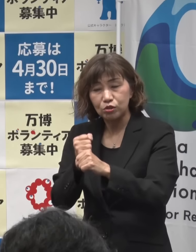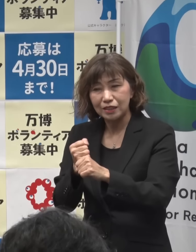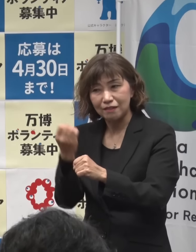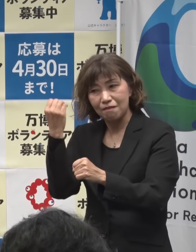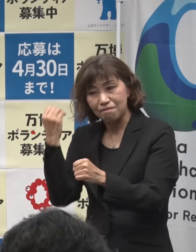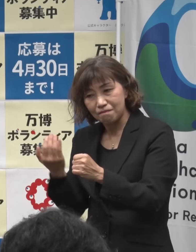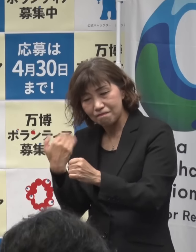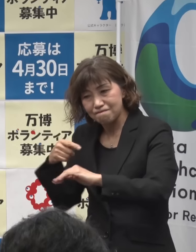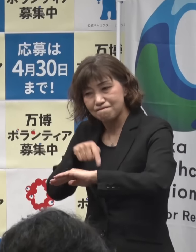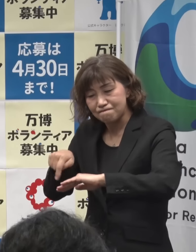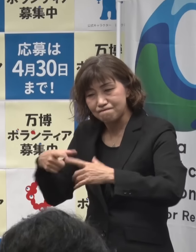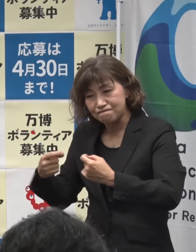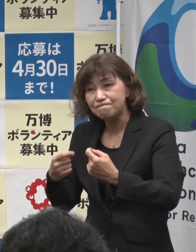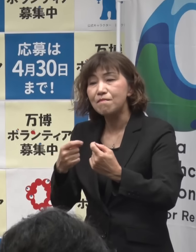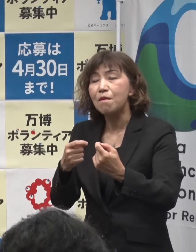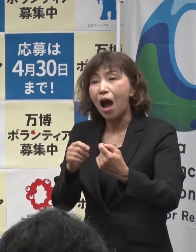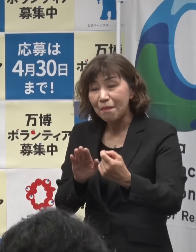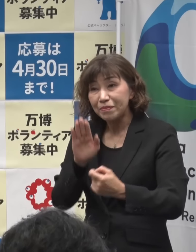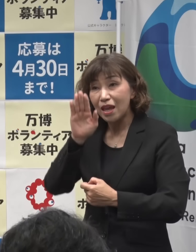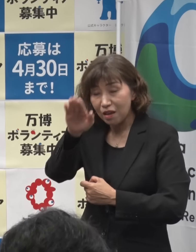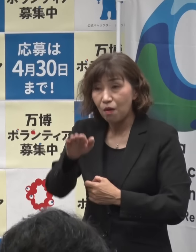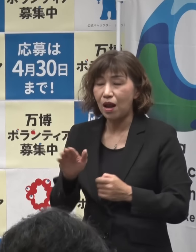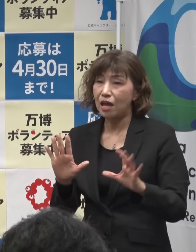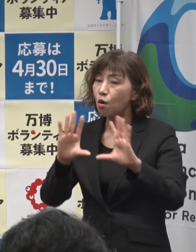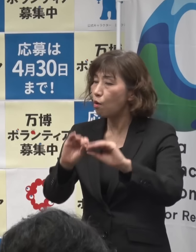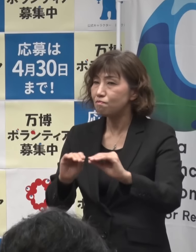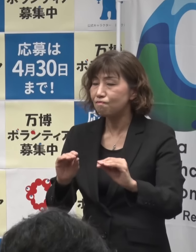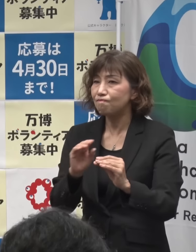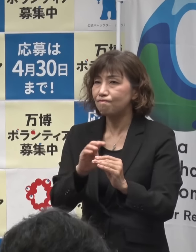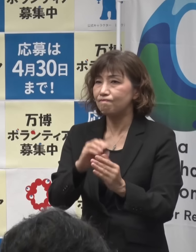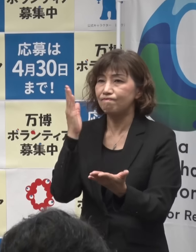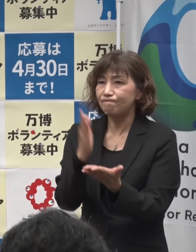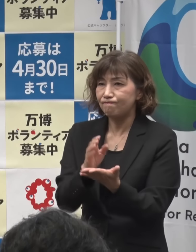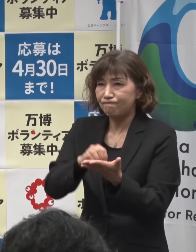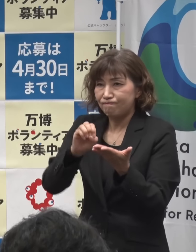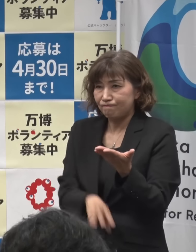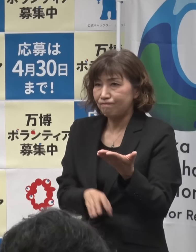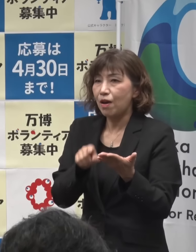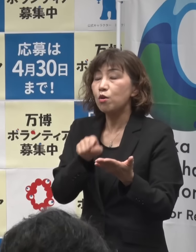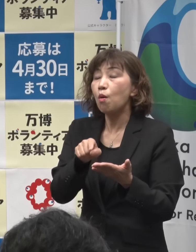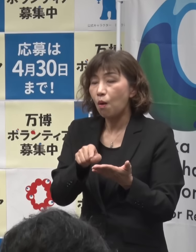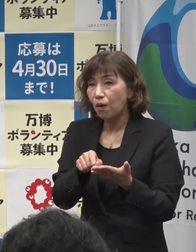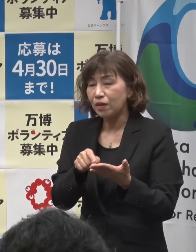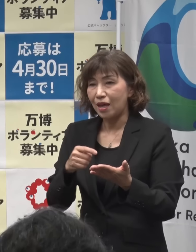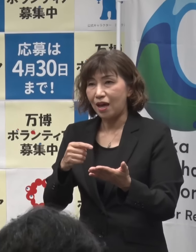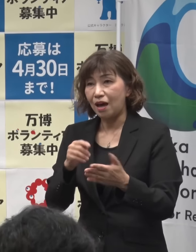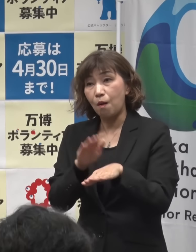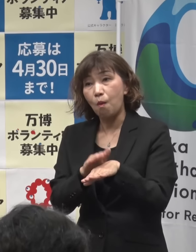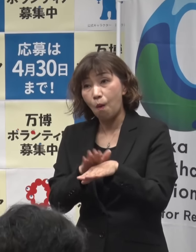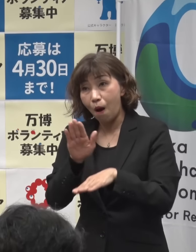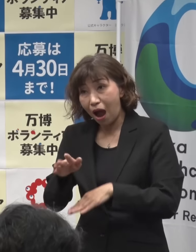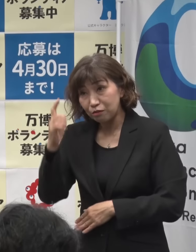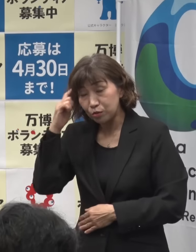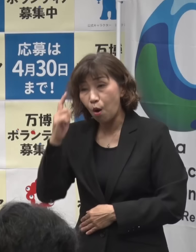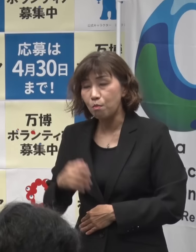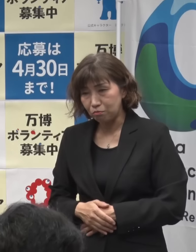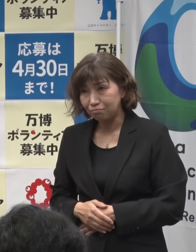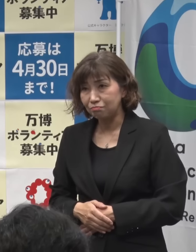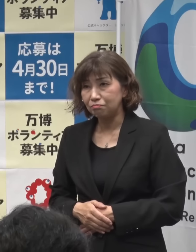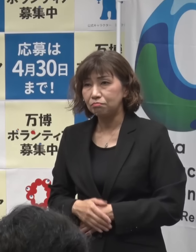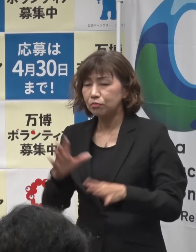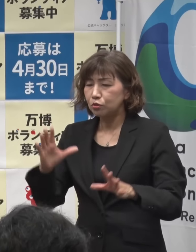これは脱却することを目指していくということが大切かなと思います。ただそれはですね、結局大き